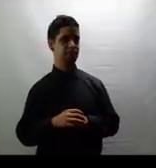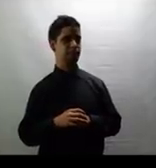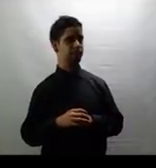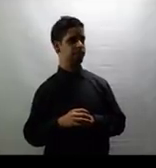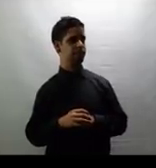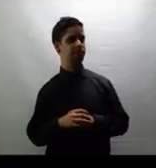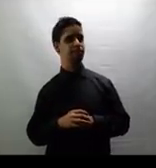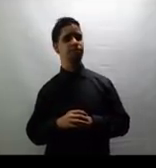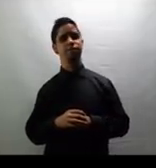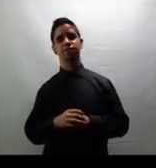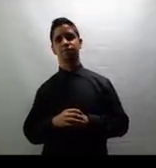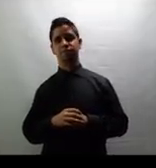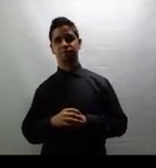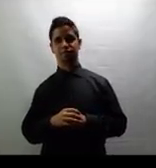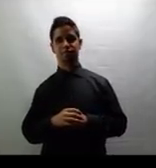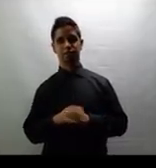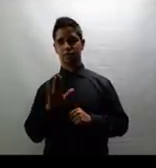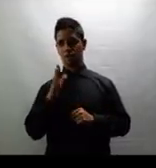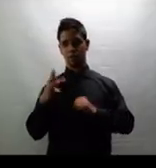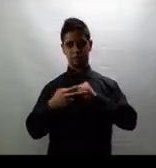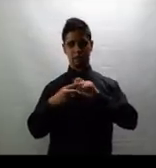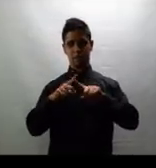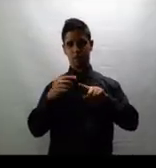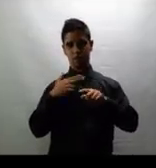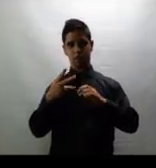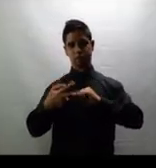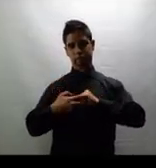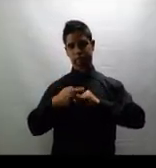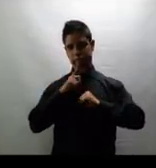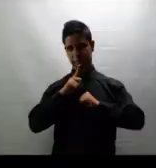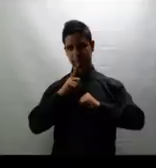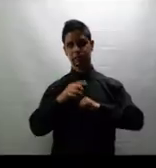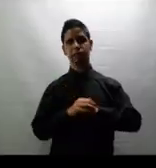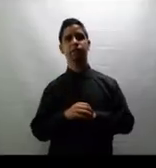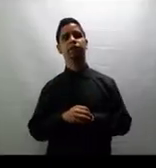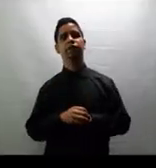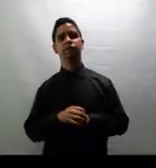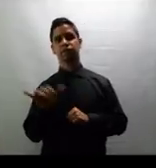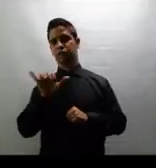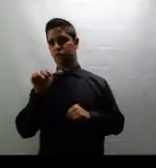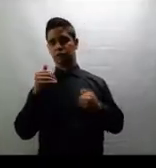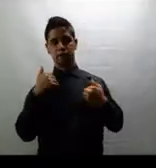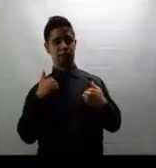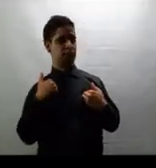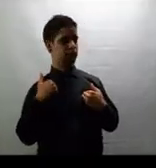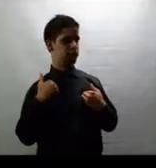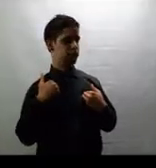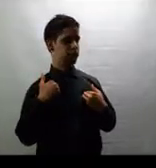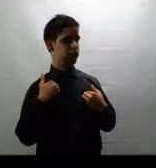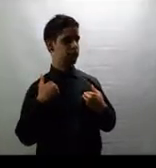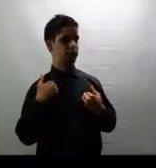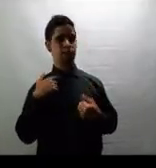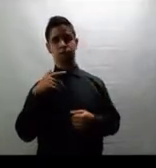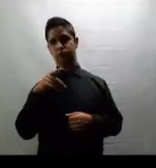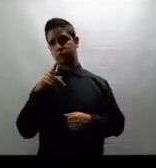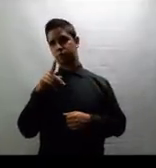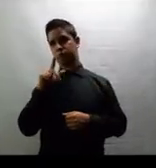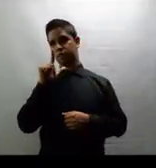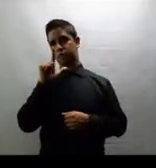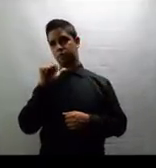ese es uno de los que guardamos en la colección y entonces también está por ejemplo la palmas en día